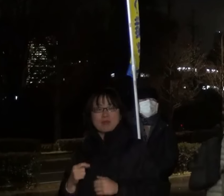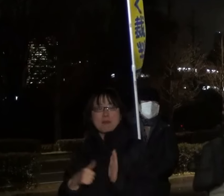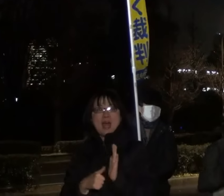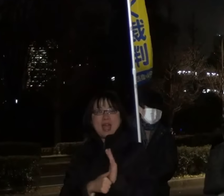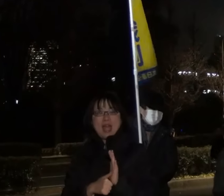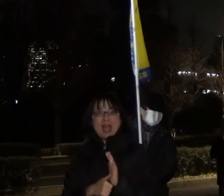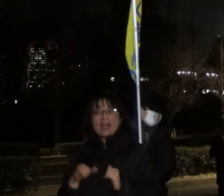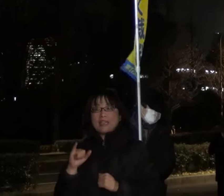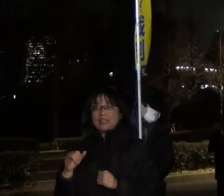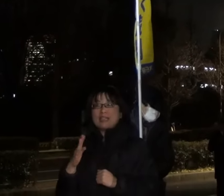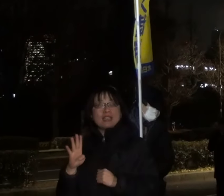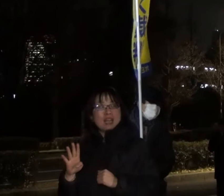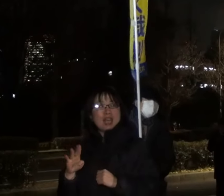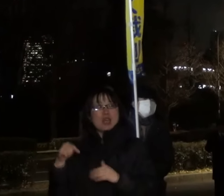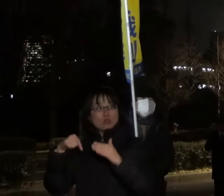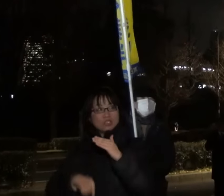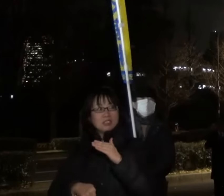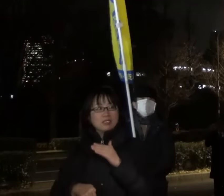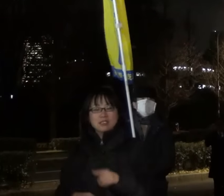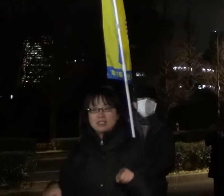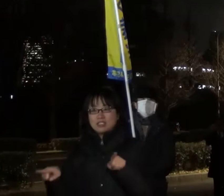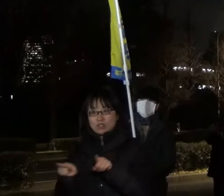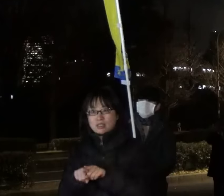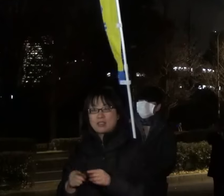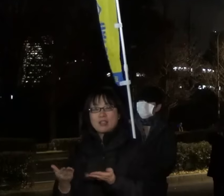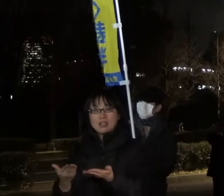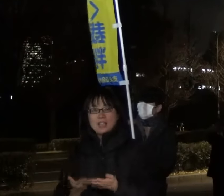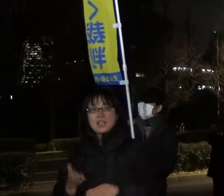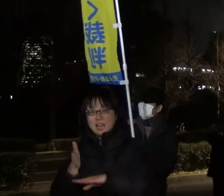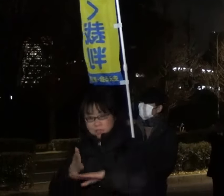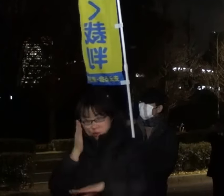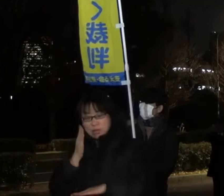今日はご一緒させていただきましてありがとうございます。